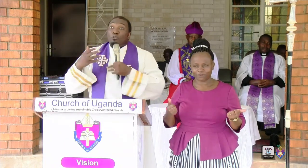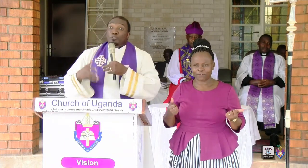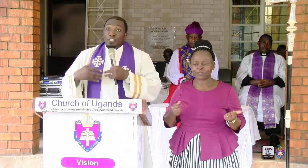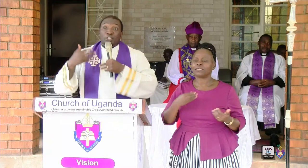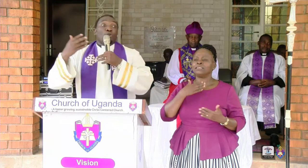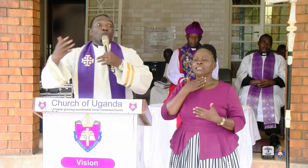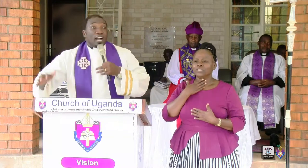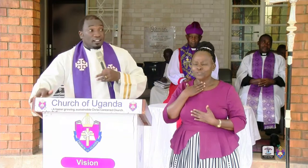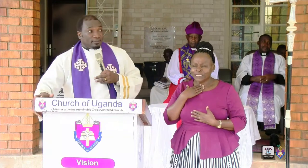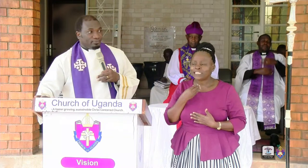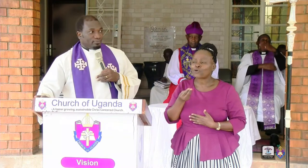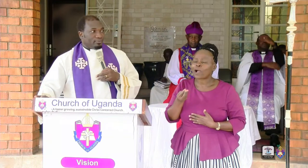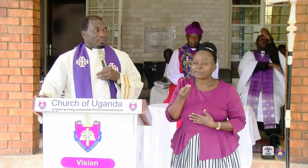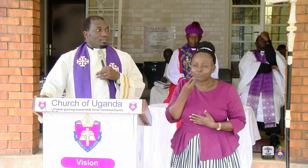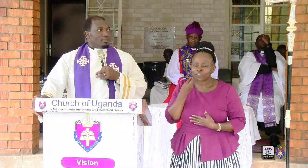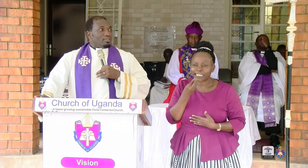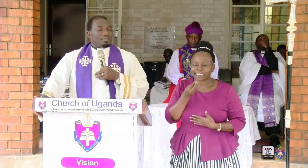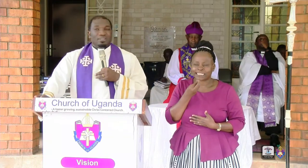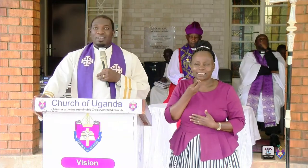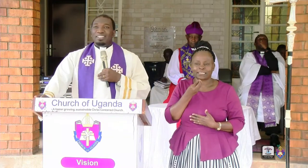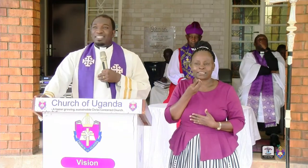Weetaaga okufuna kyolya.